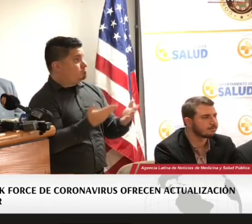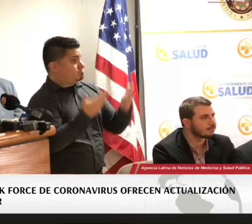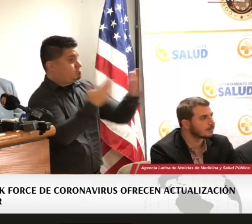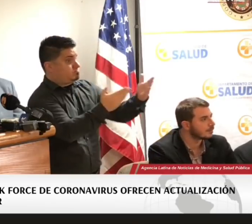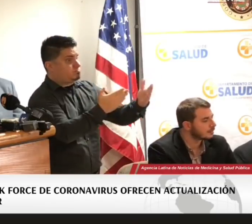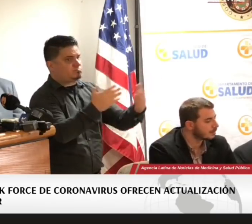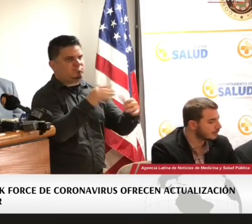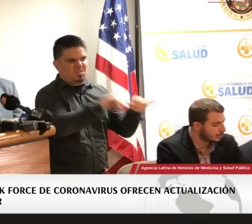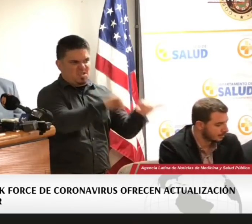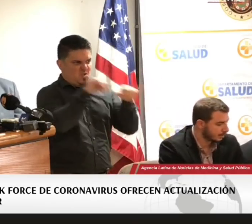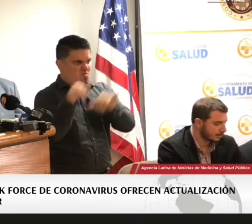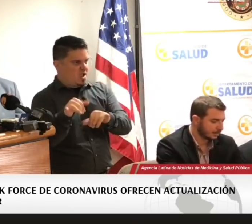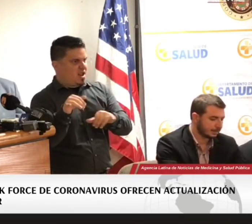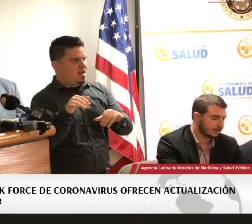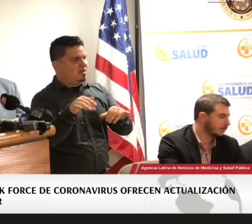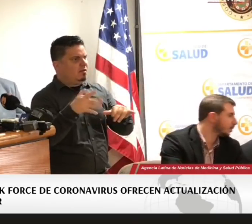Cho.